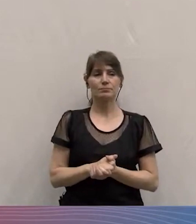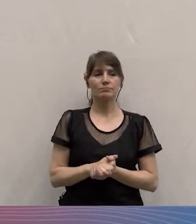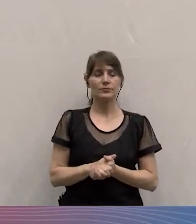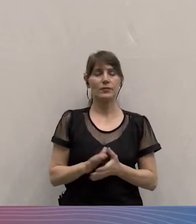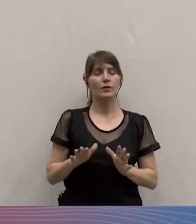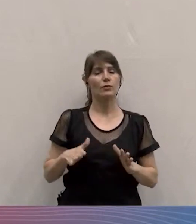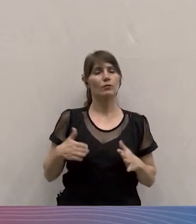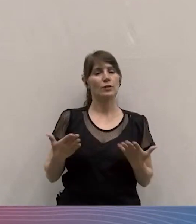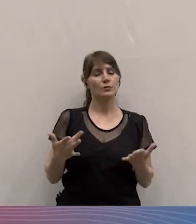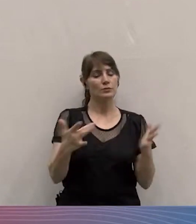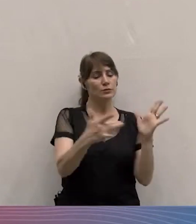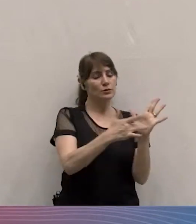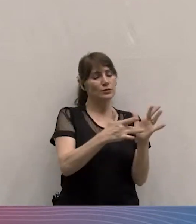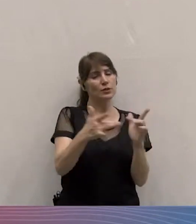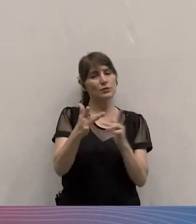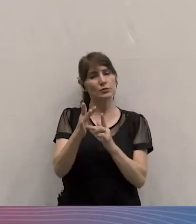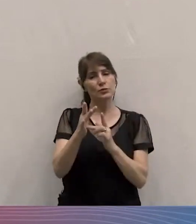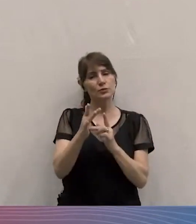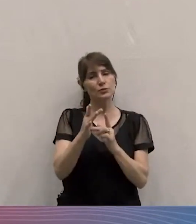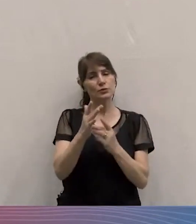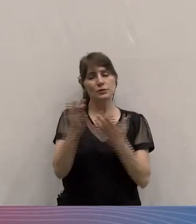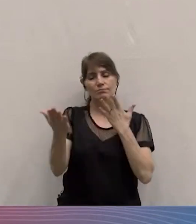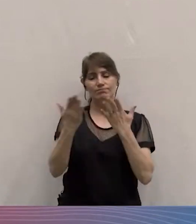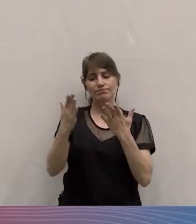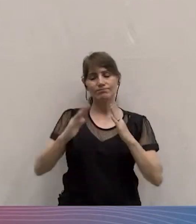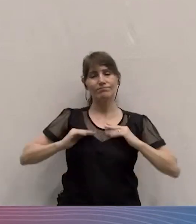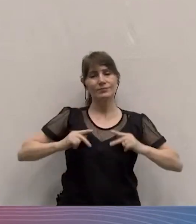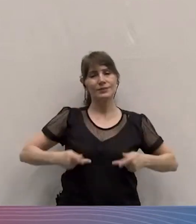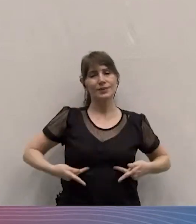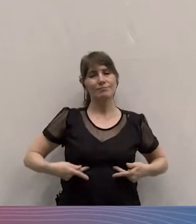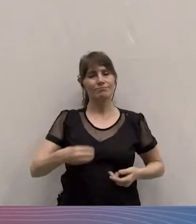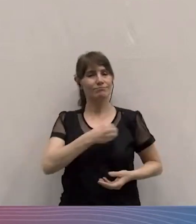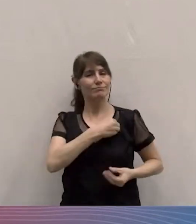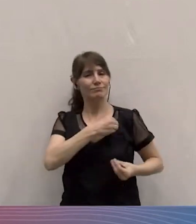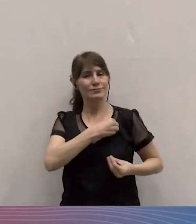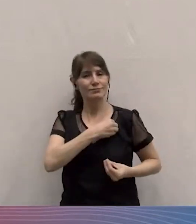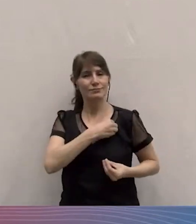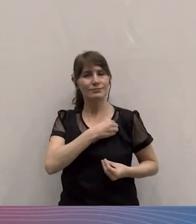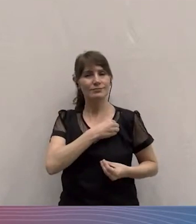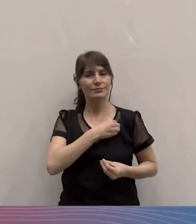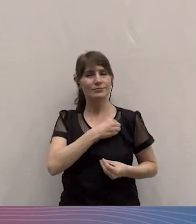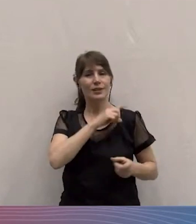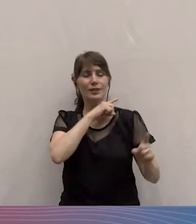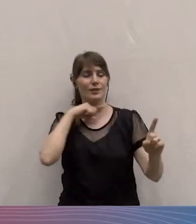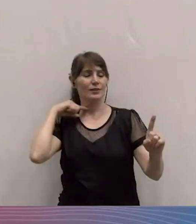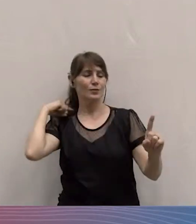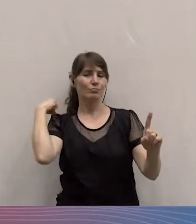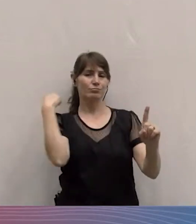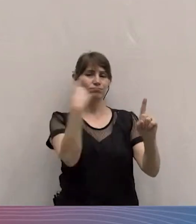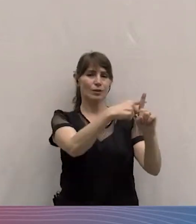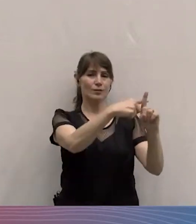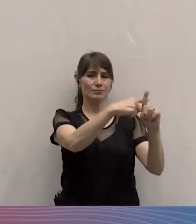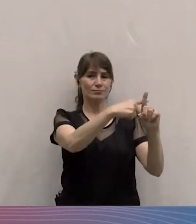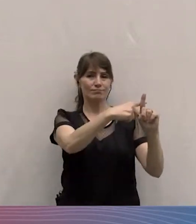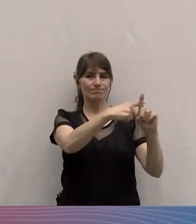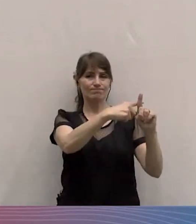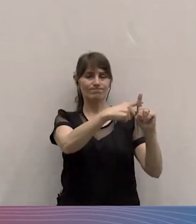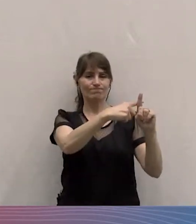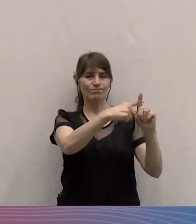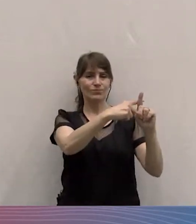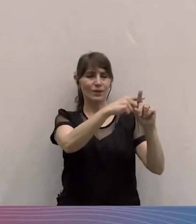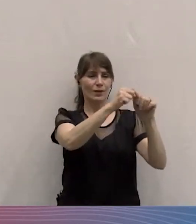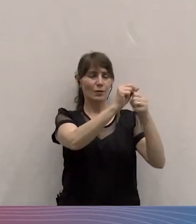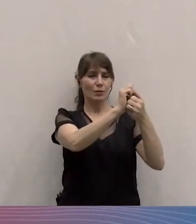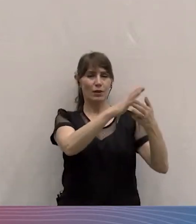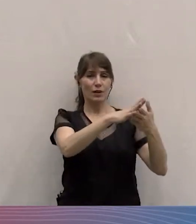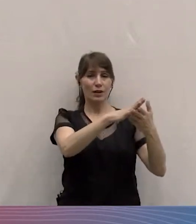E quando Jesus, como a semelhança da carne pecaminosa, foi à cruz,